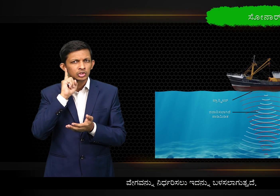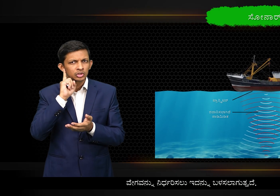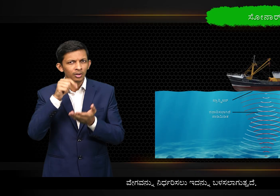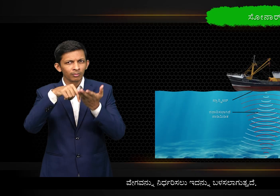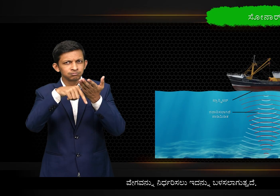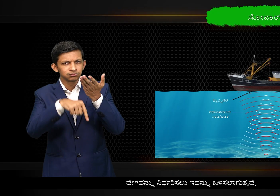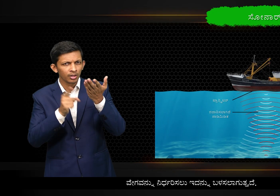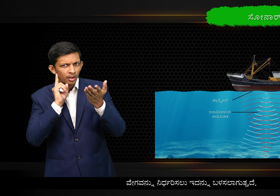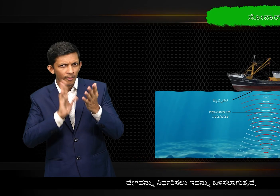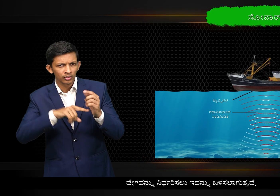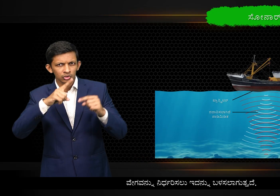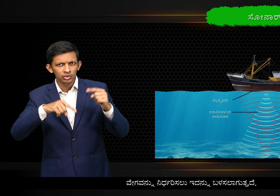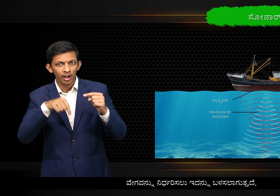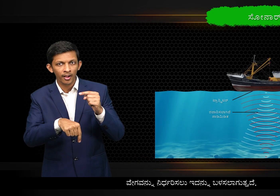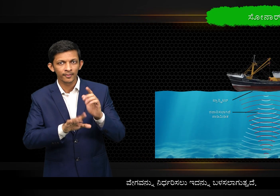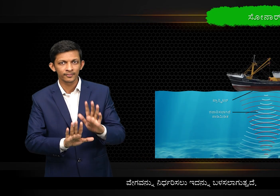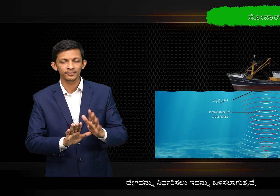ಬಳಸಲಾಗುತ್ತದೆ.